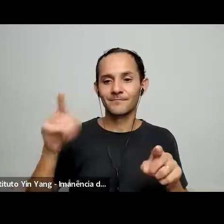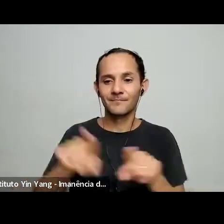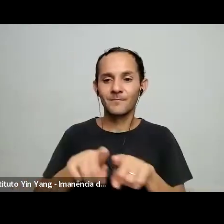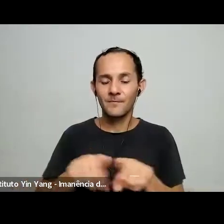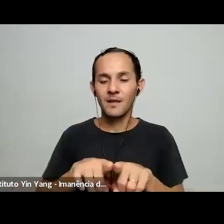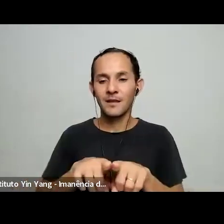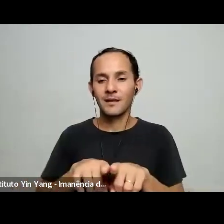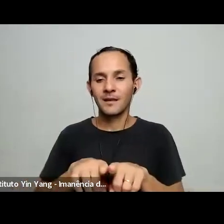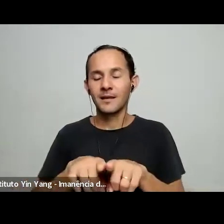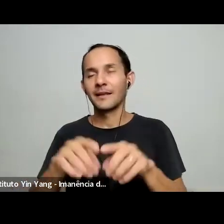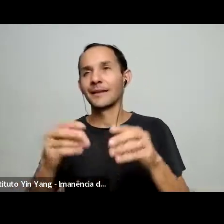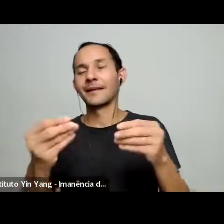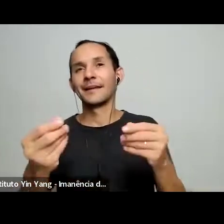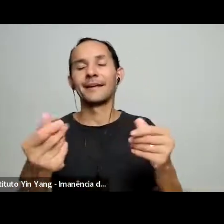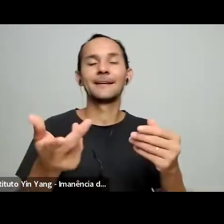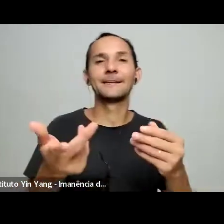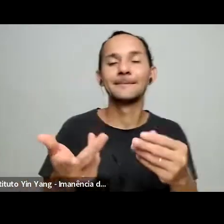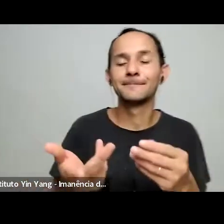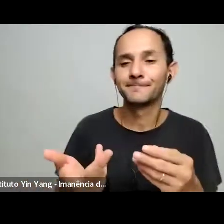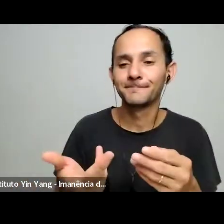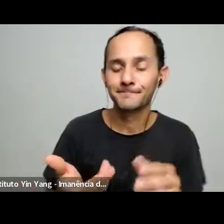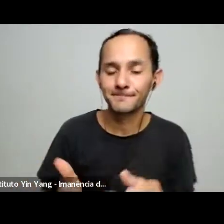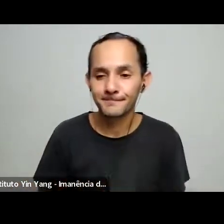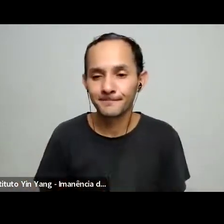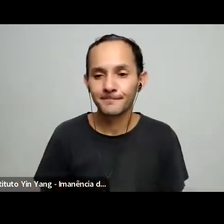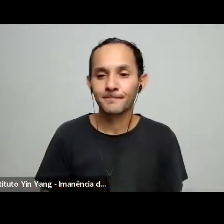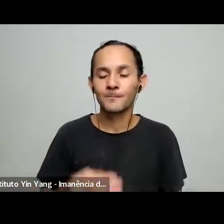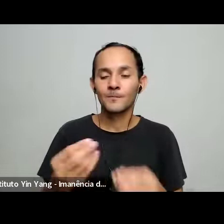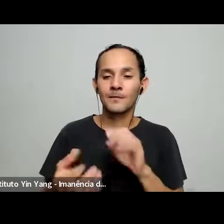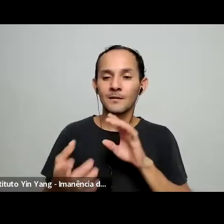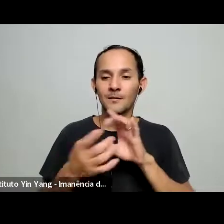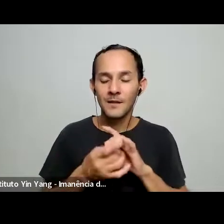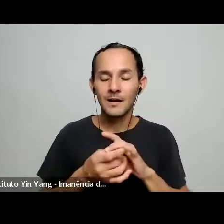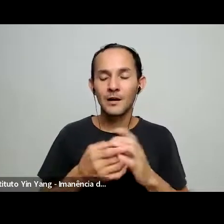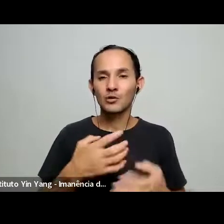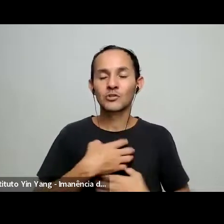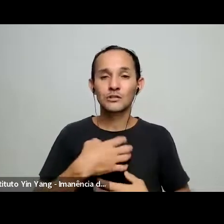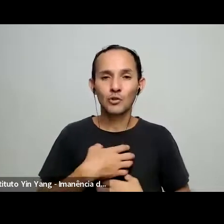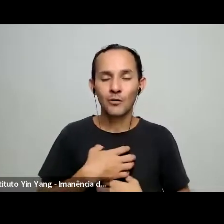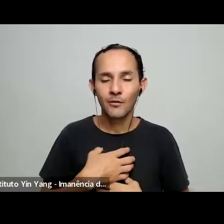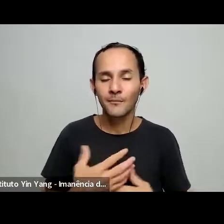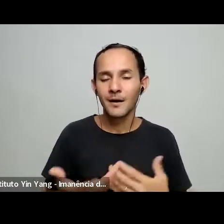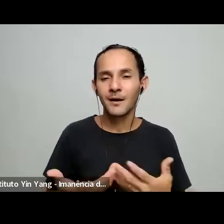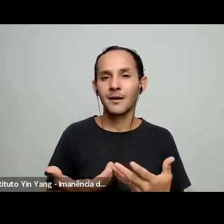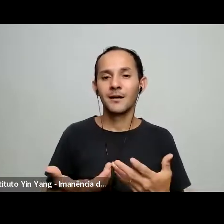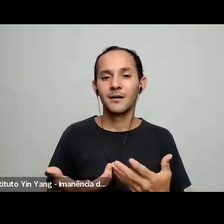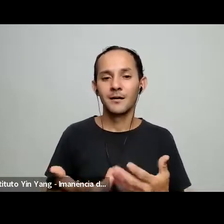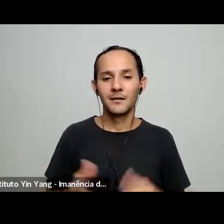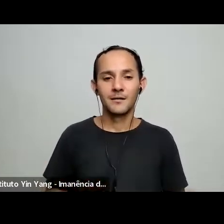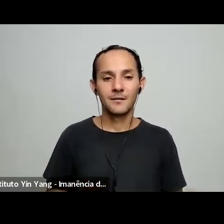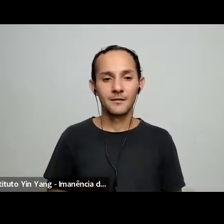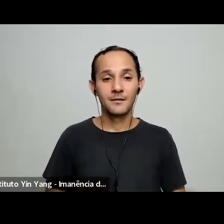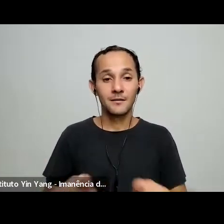condições associadas aos sintomas, enfim. E